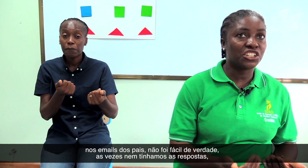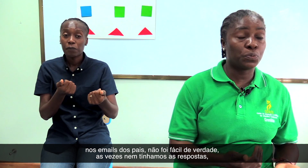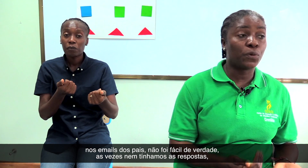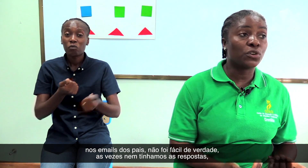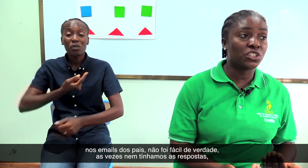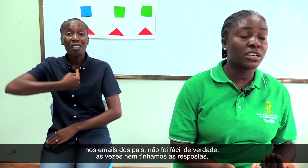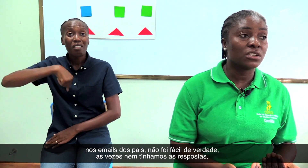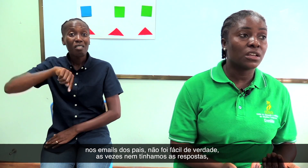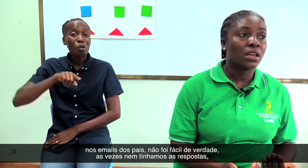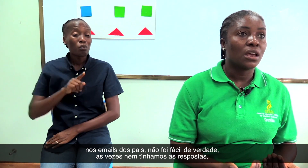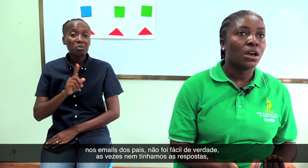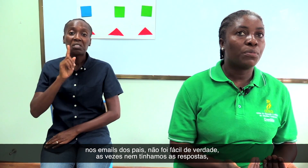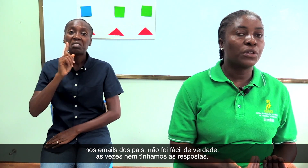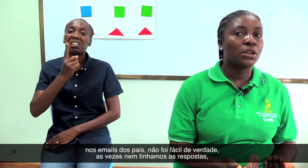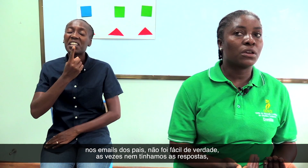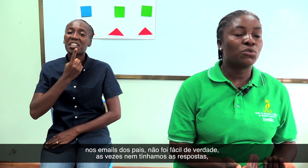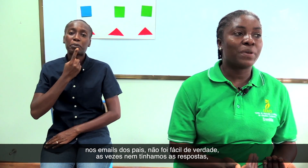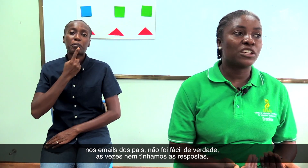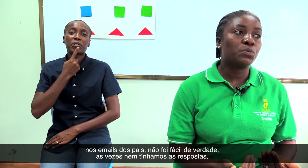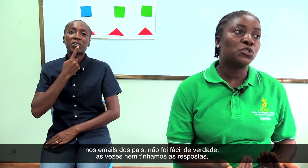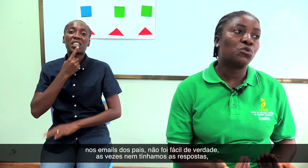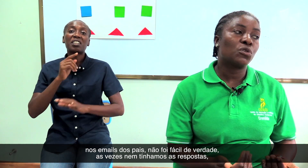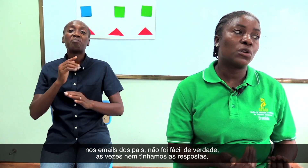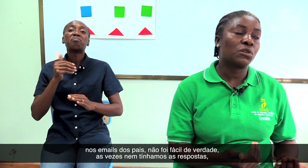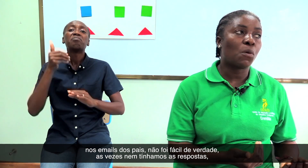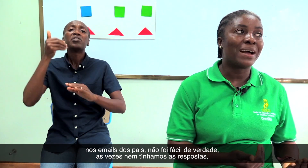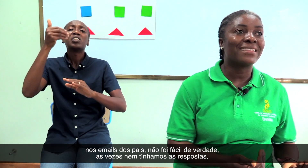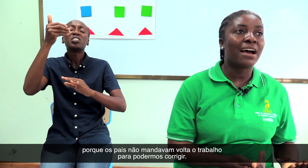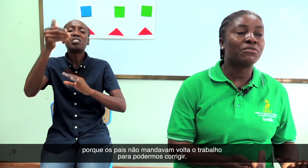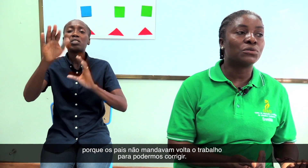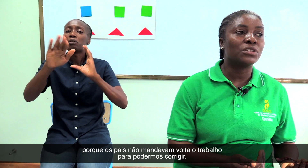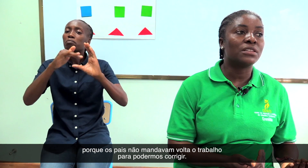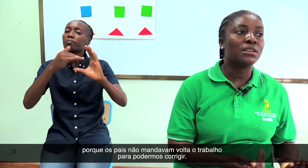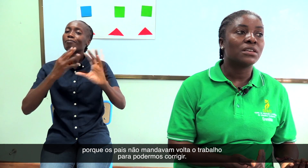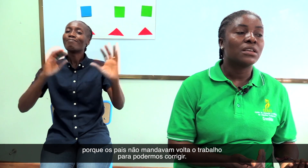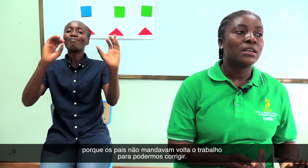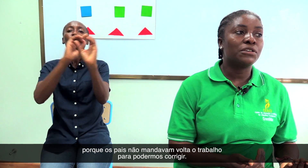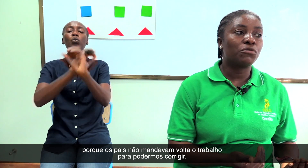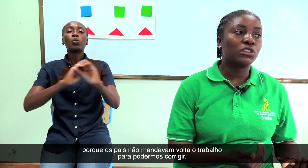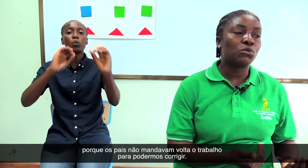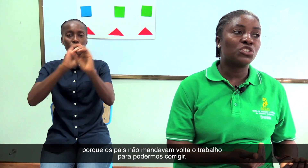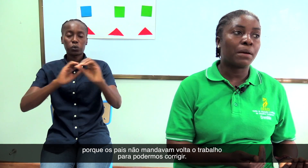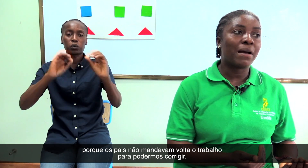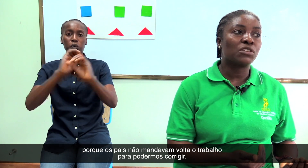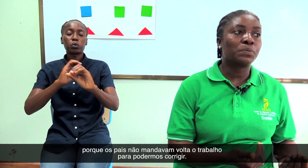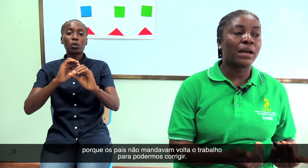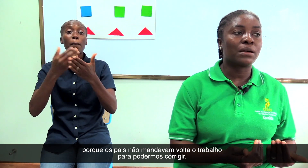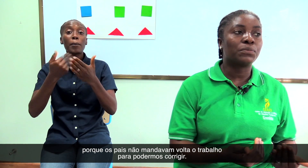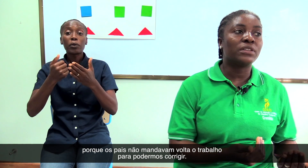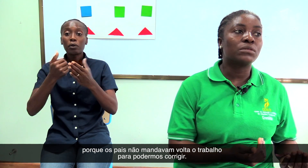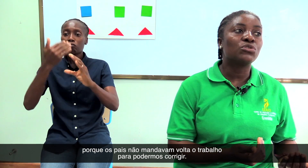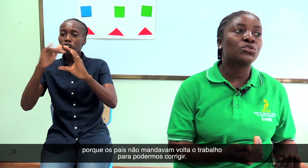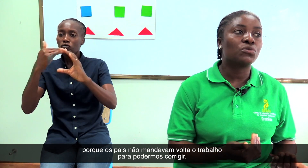as respostas, porque os pais depois não mandavam de volta os trabalhos